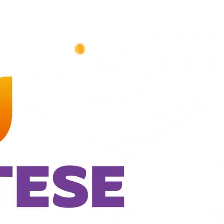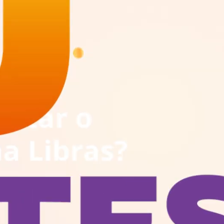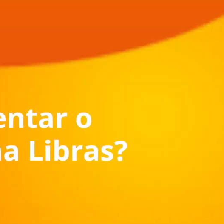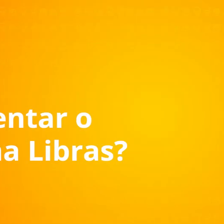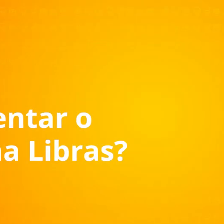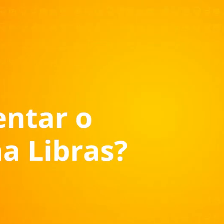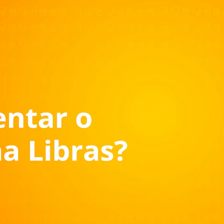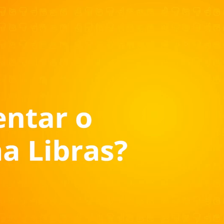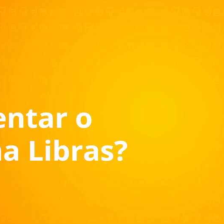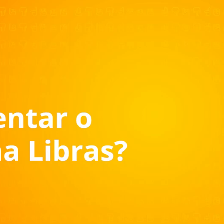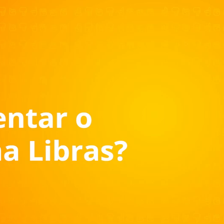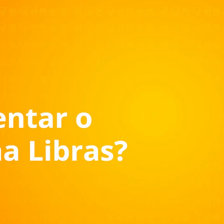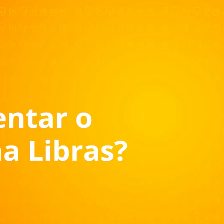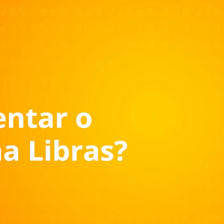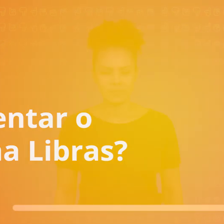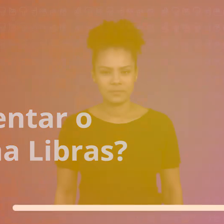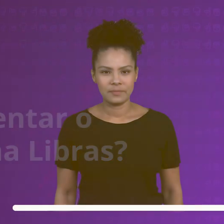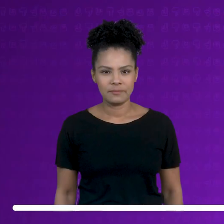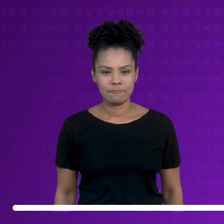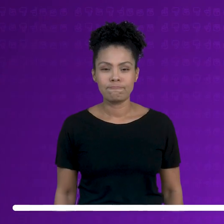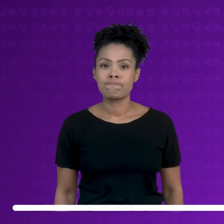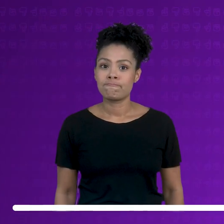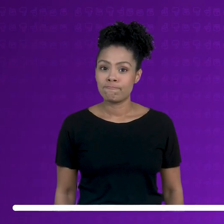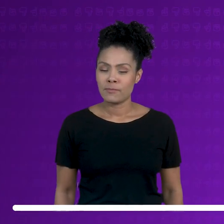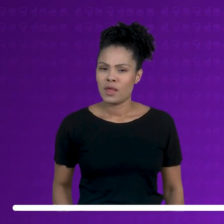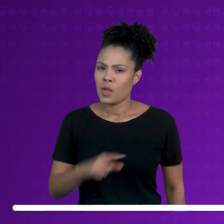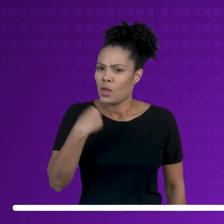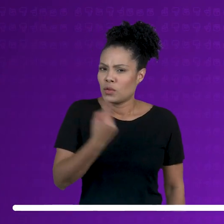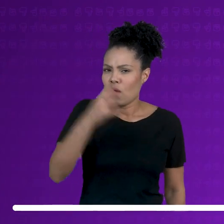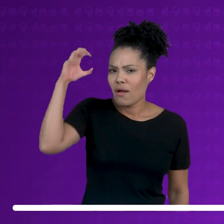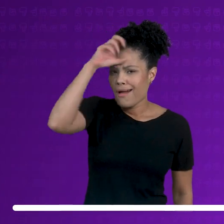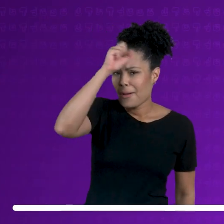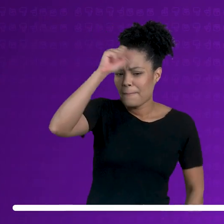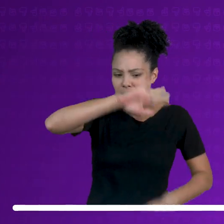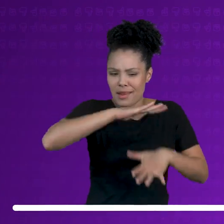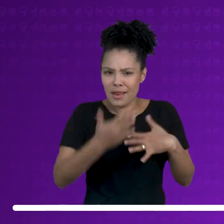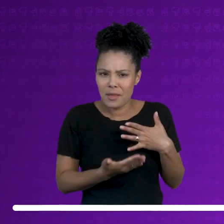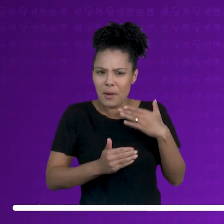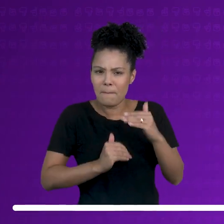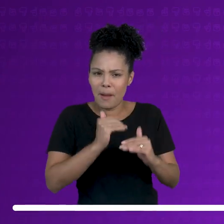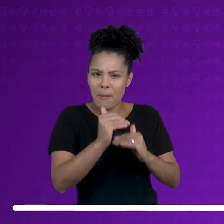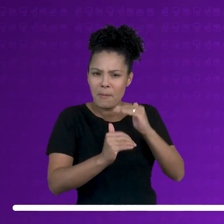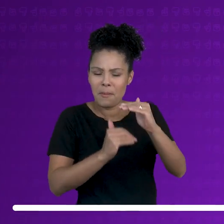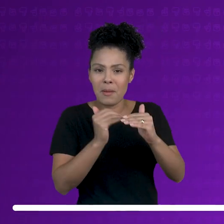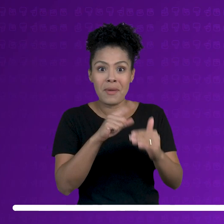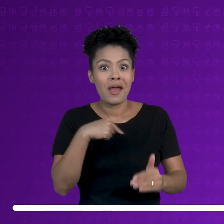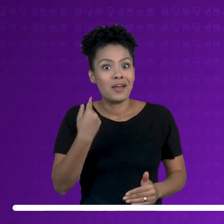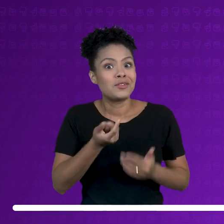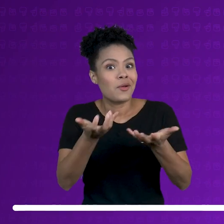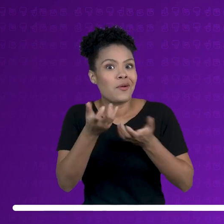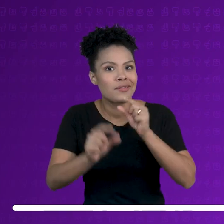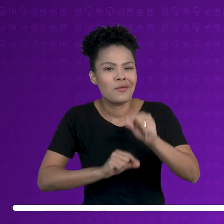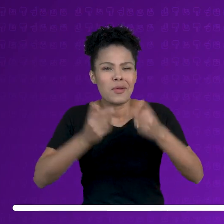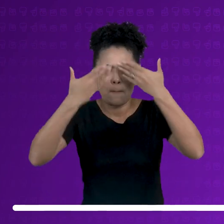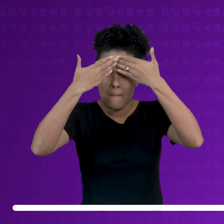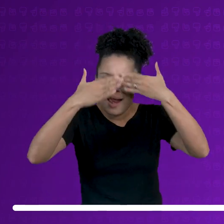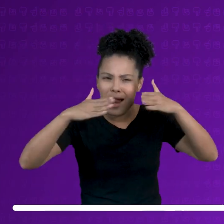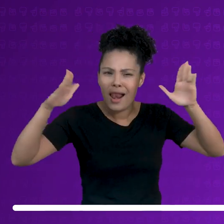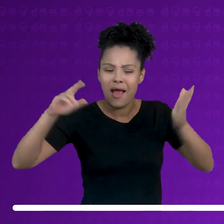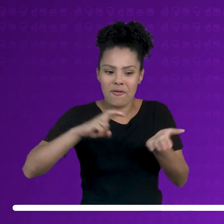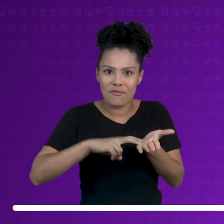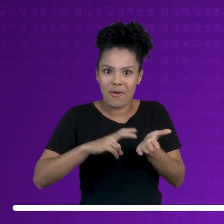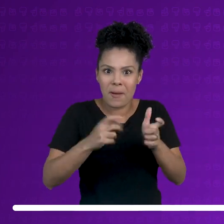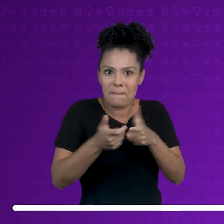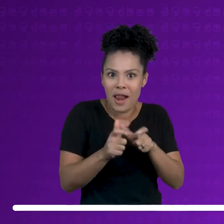Como aumentar o vocabulário na Libras? Bom, quando nós estamos aprendendo a Libras, nós queremos ampliar ao máximo o